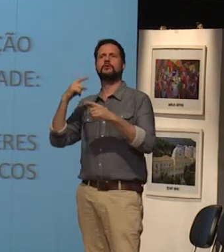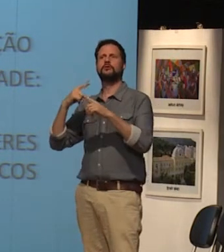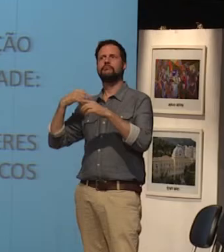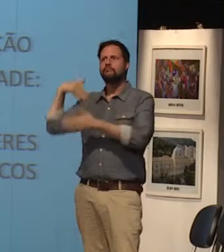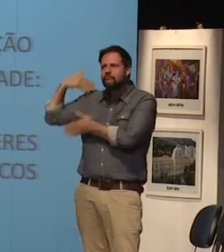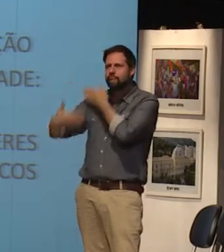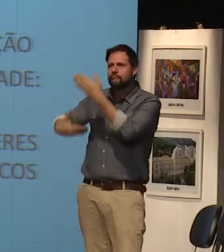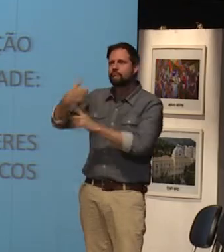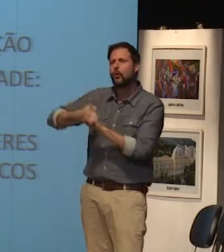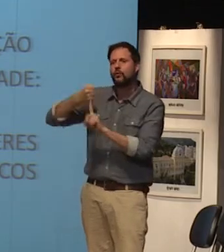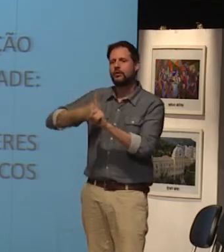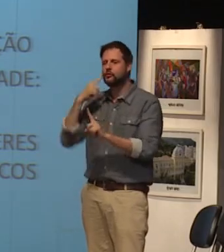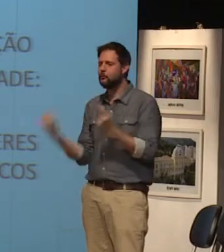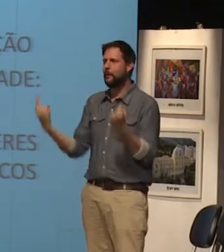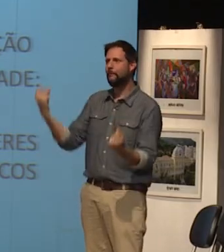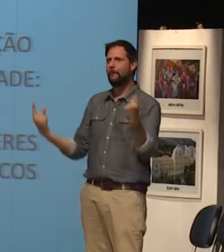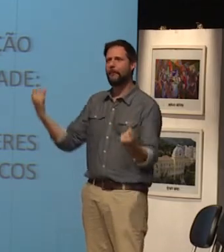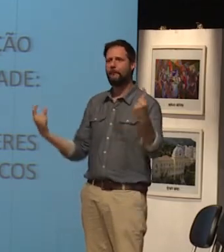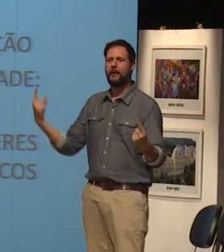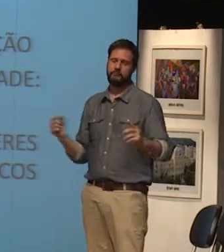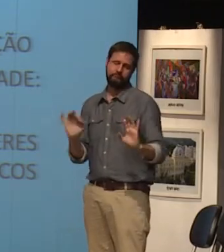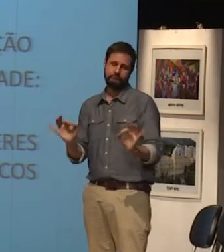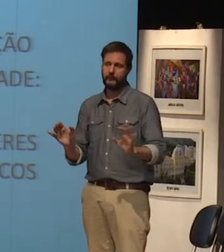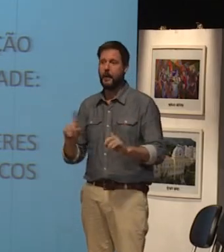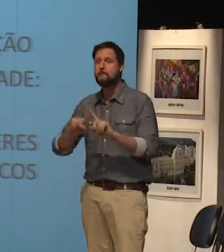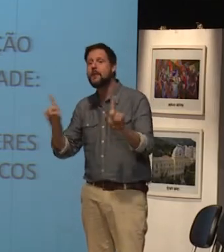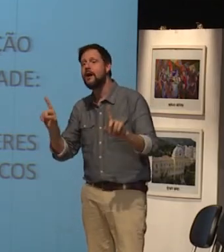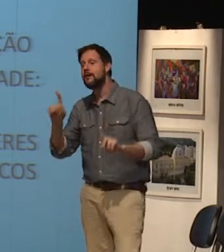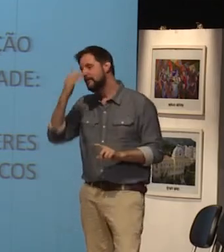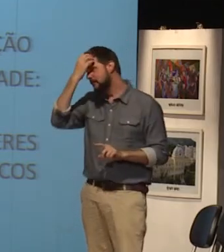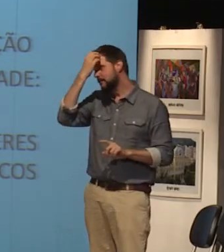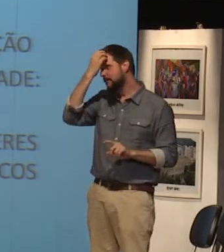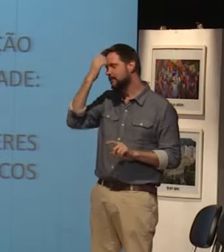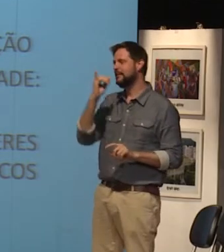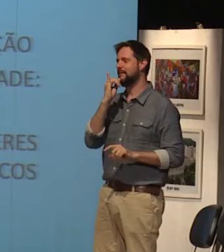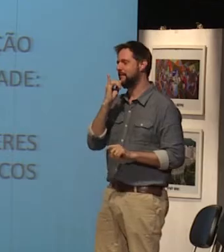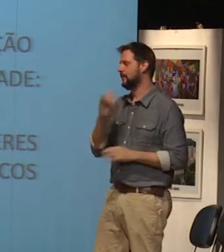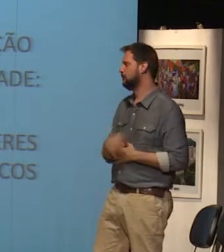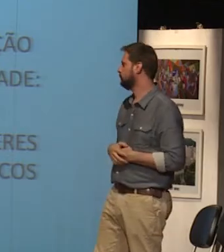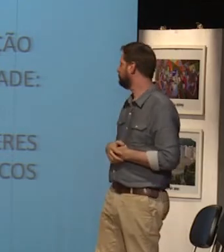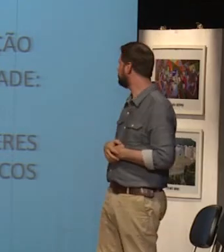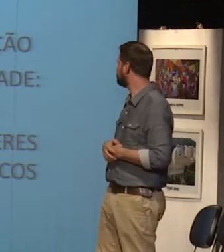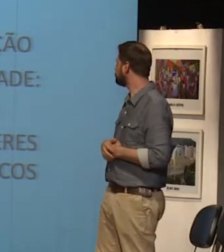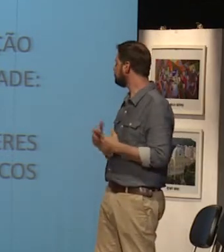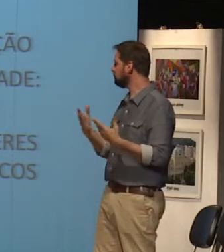muito importante esse movimento da luta do surdo estar surgindo. Mas a gente também vê, por